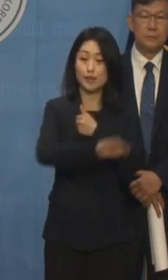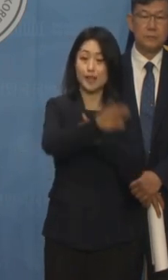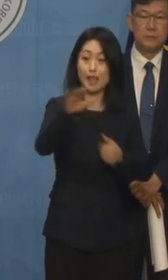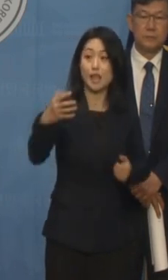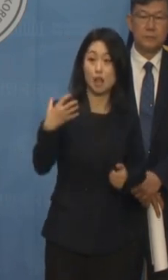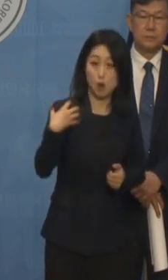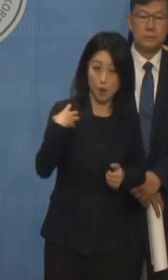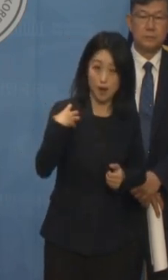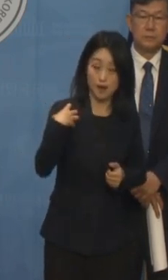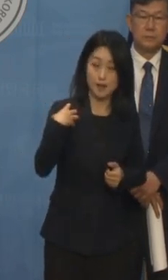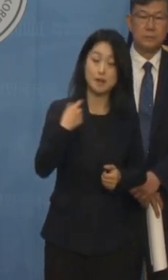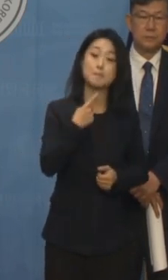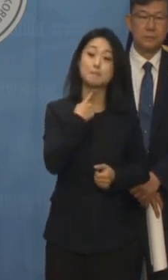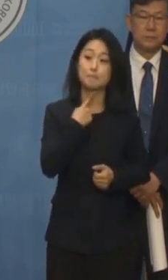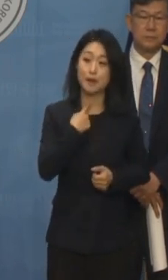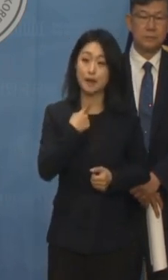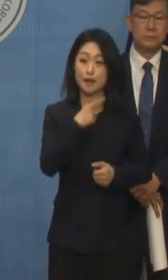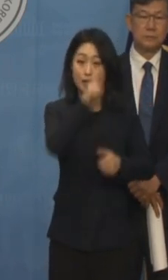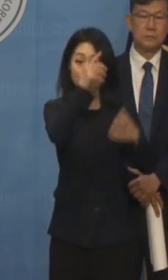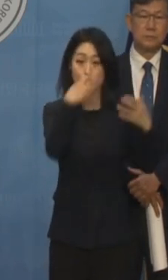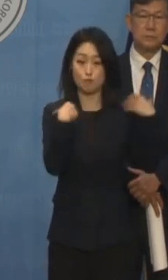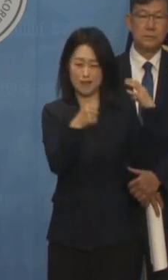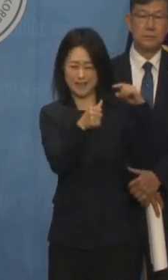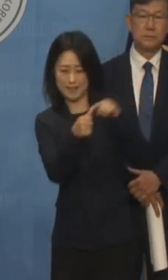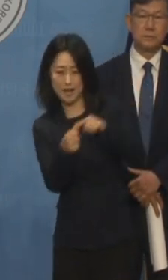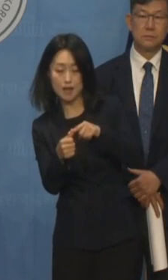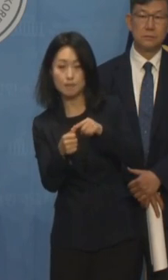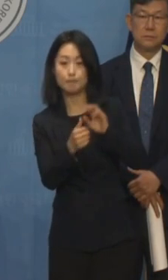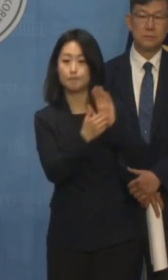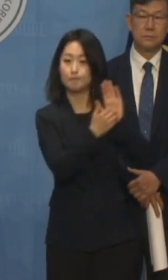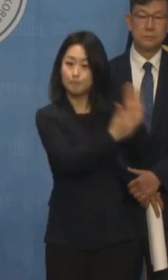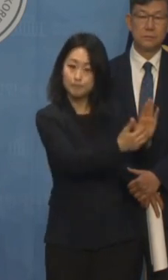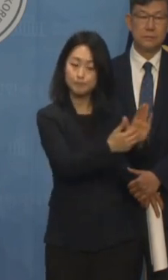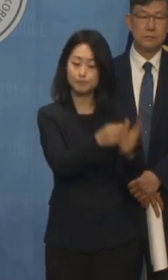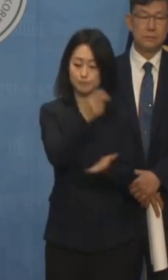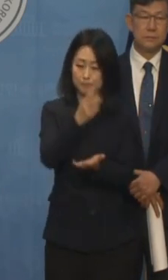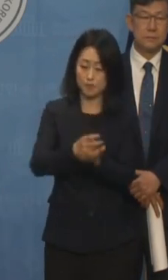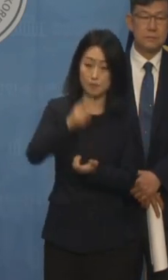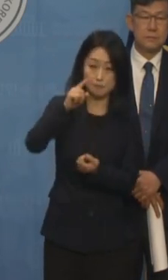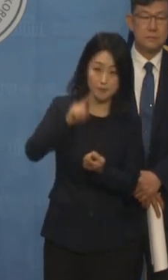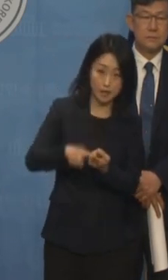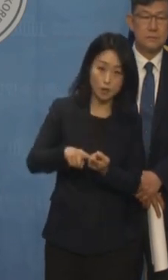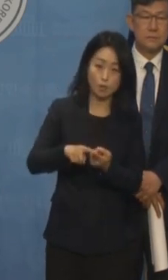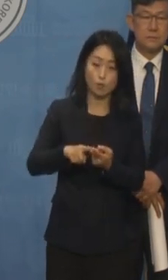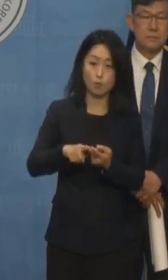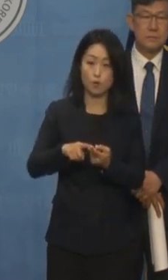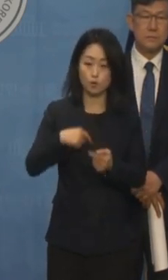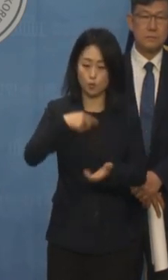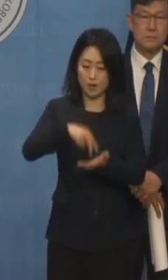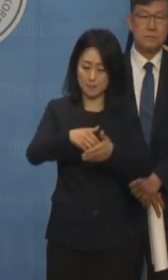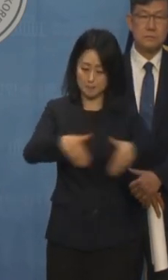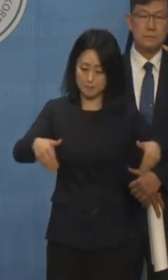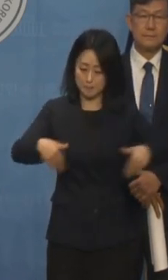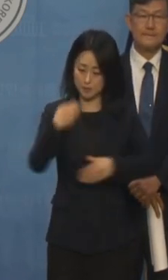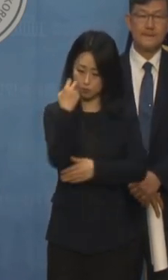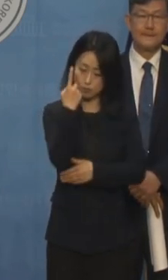소명을 지키기 위해서 정권의 탄압에도 불구하고 법률에 정해진 권익의